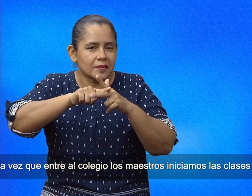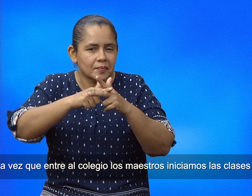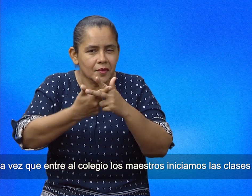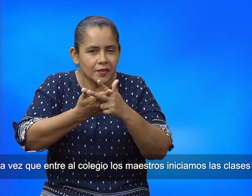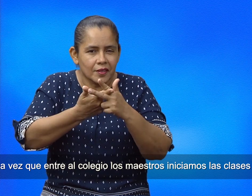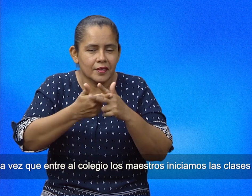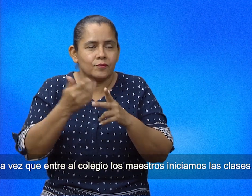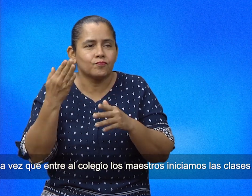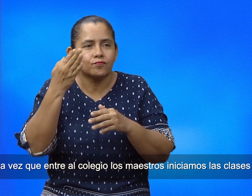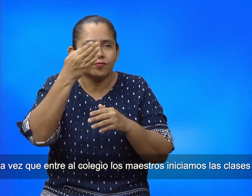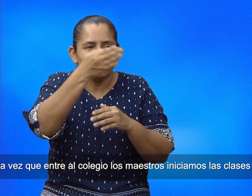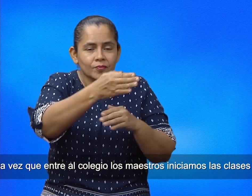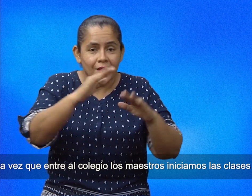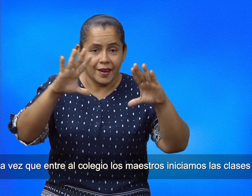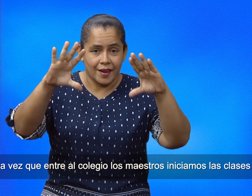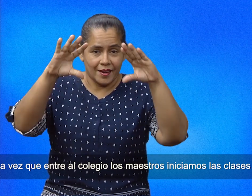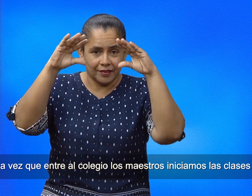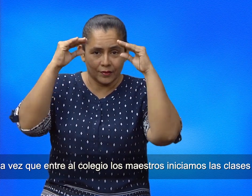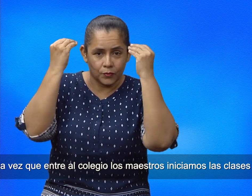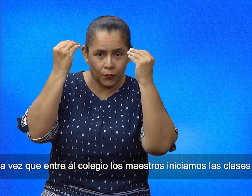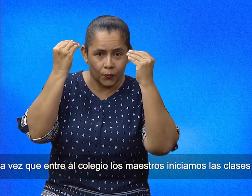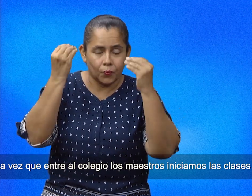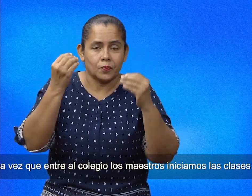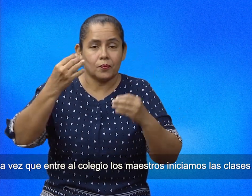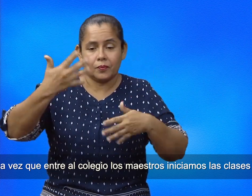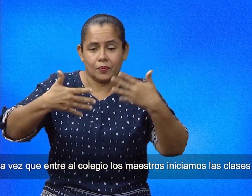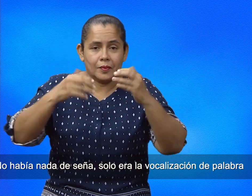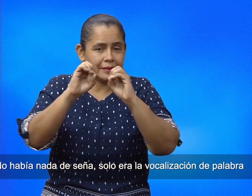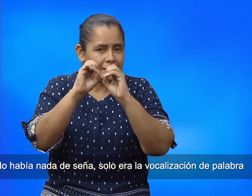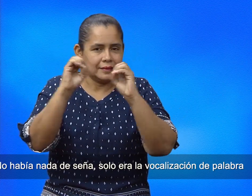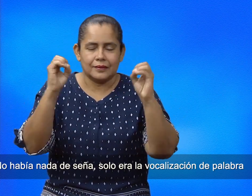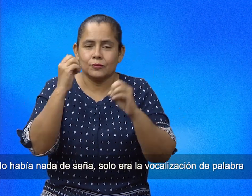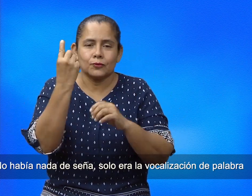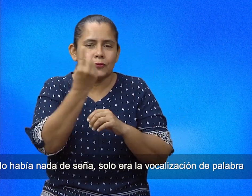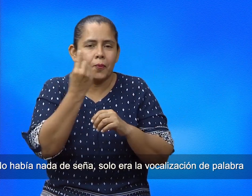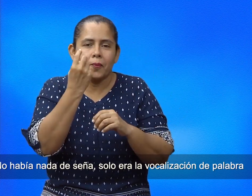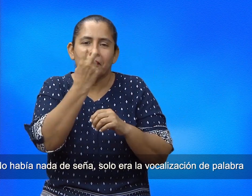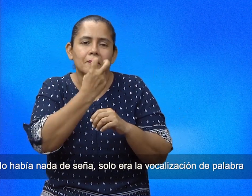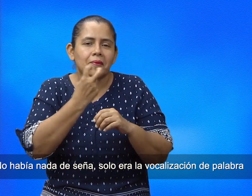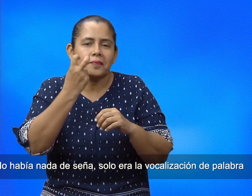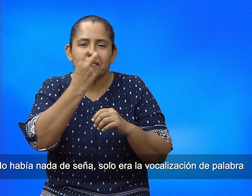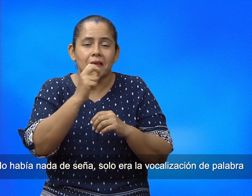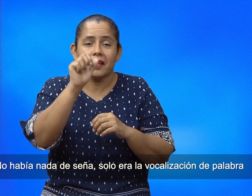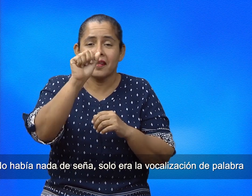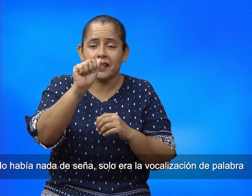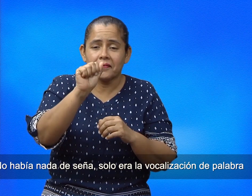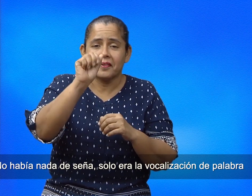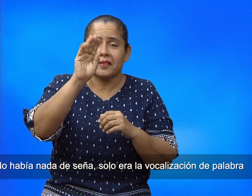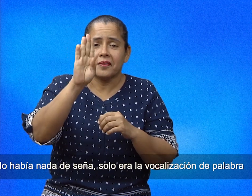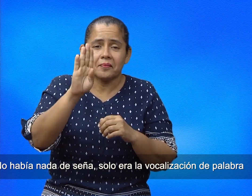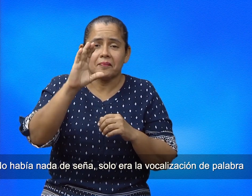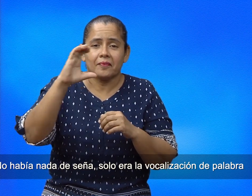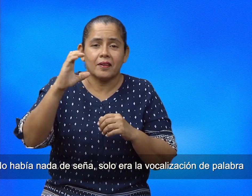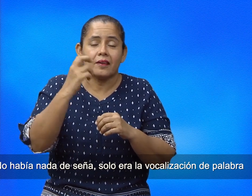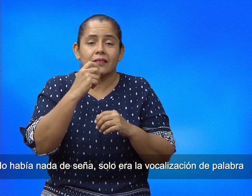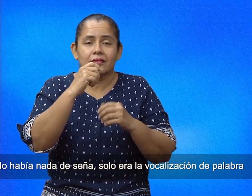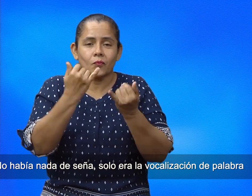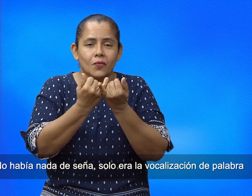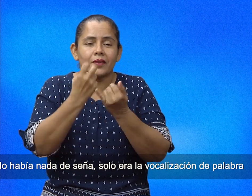maestros iniciamos las clases. No había nada de señas, solo era la vocalización